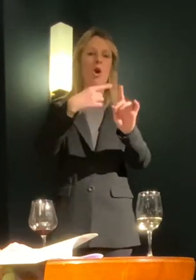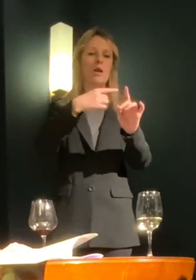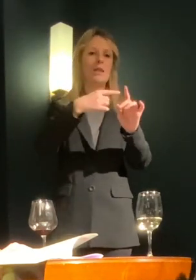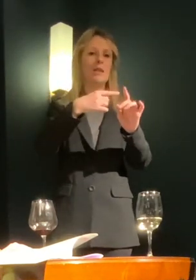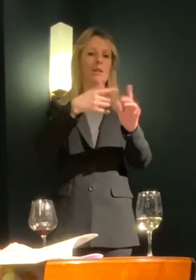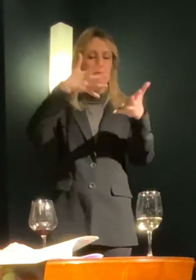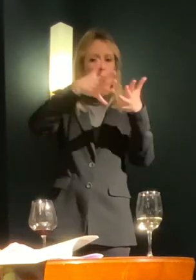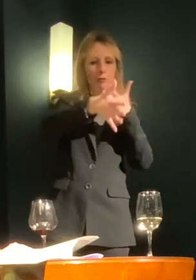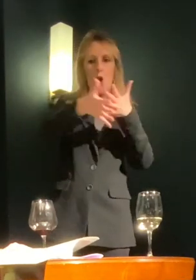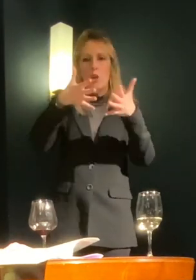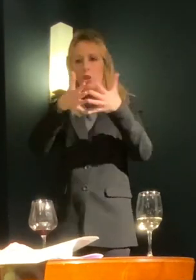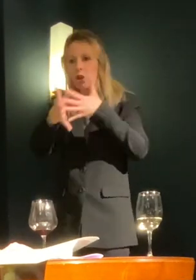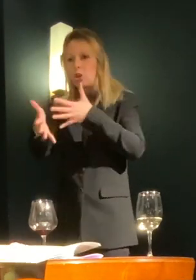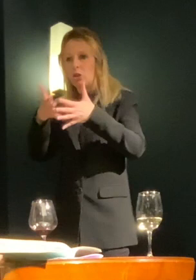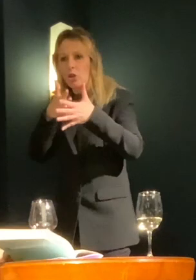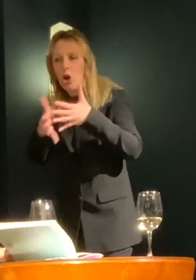esatto.